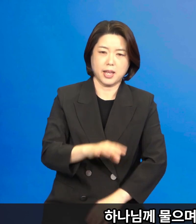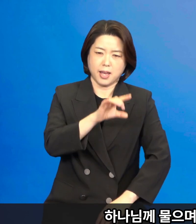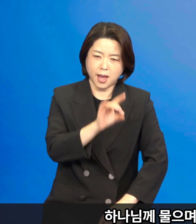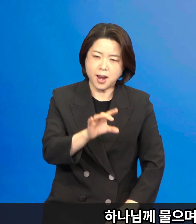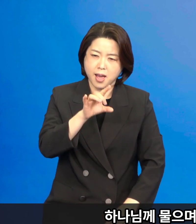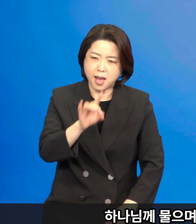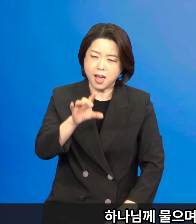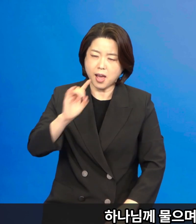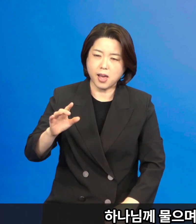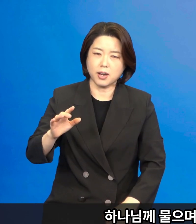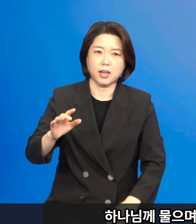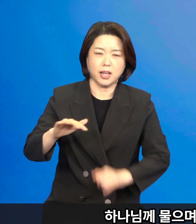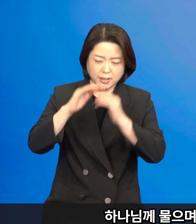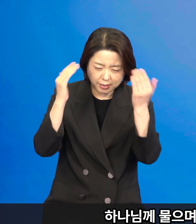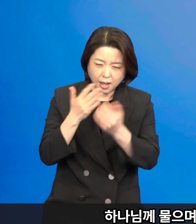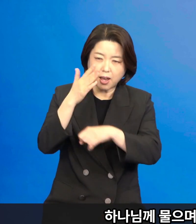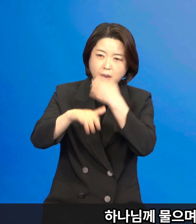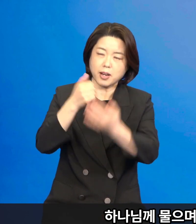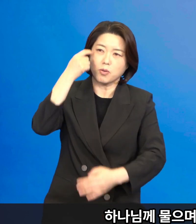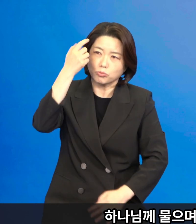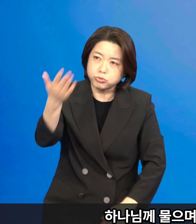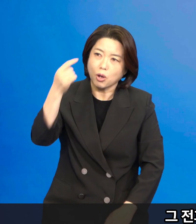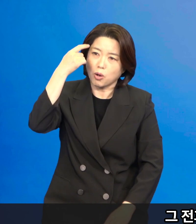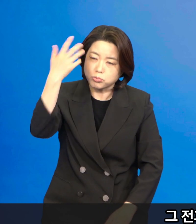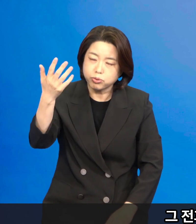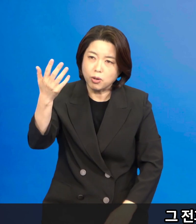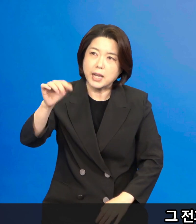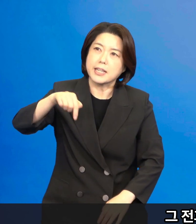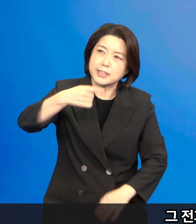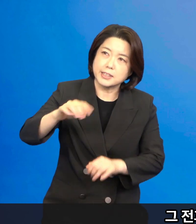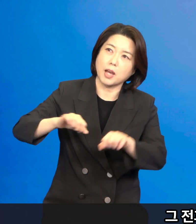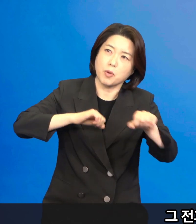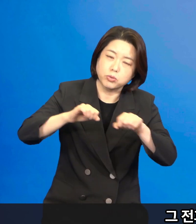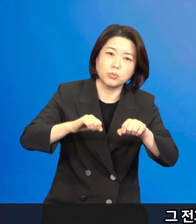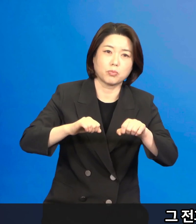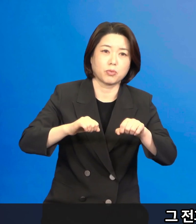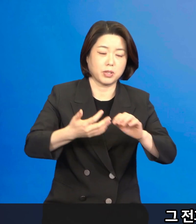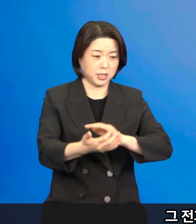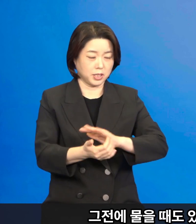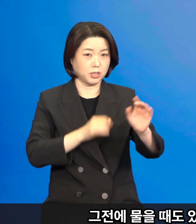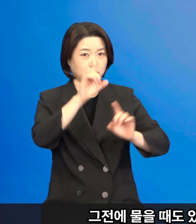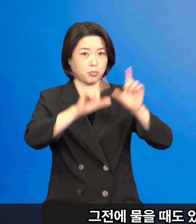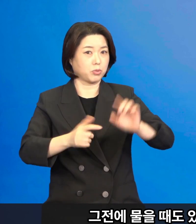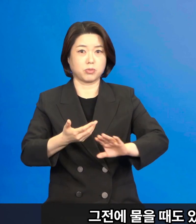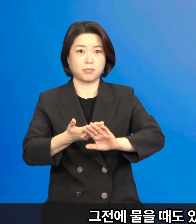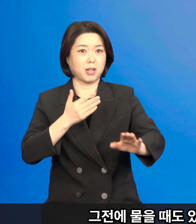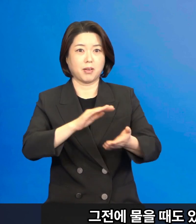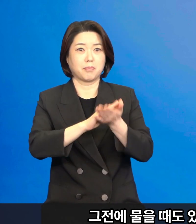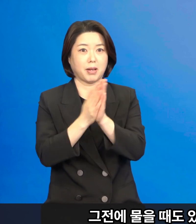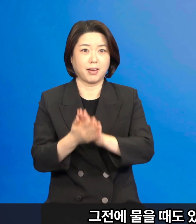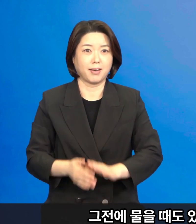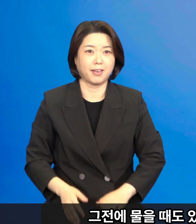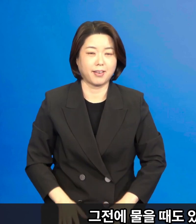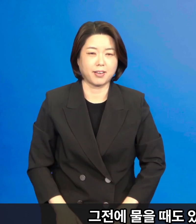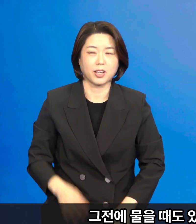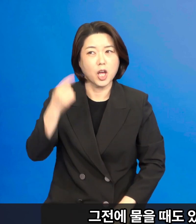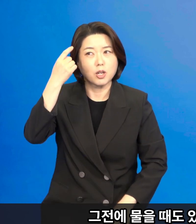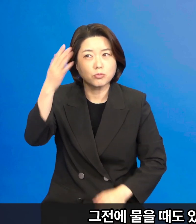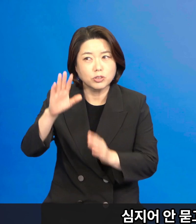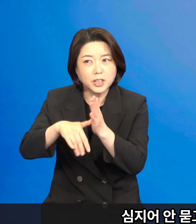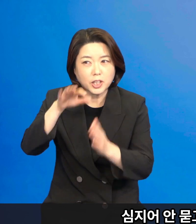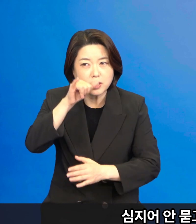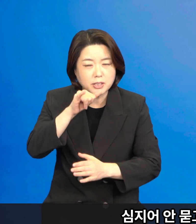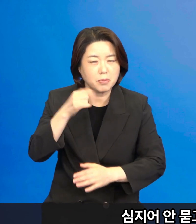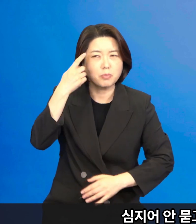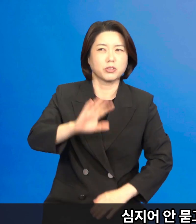하나하나 하나님께 물으며 움직이는 모습을 보게 돼요. 그전과 다른 모습이죠. 그전에는 물은 때도 있었지만 안 물을 때도